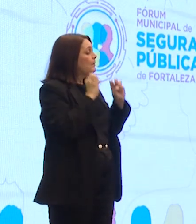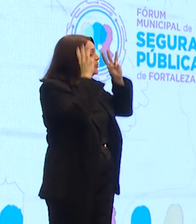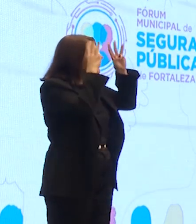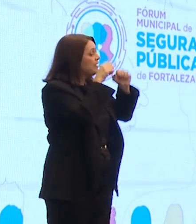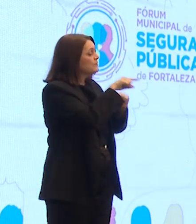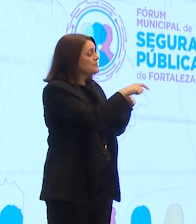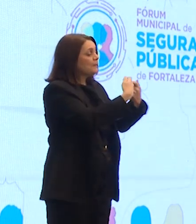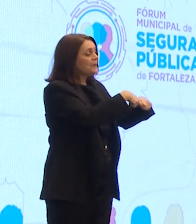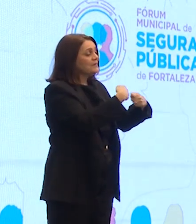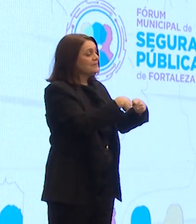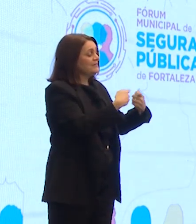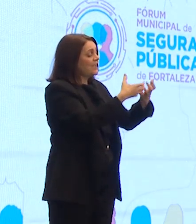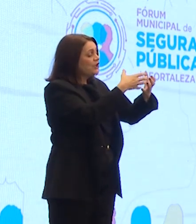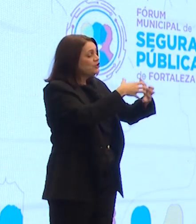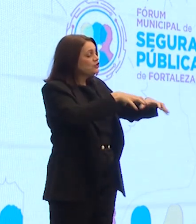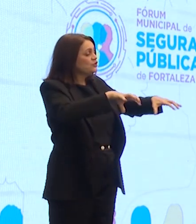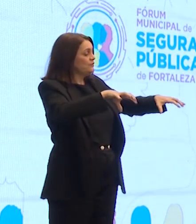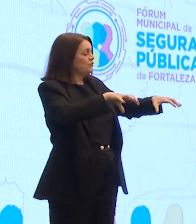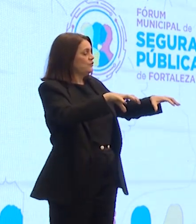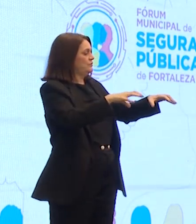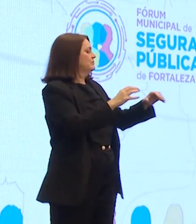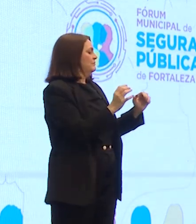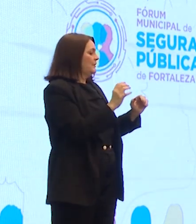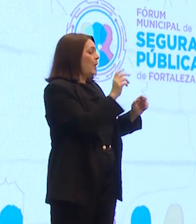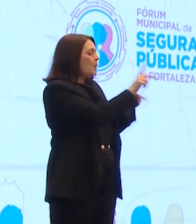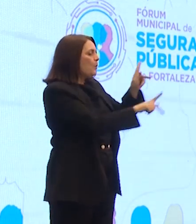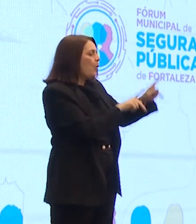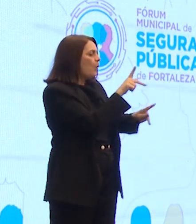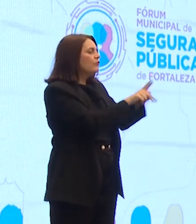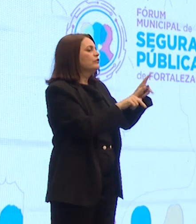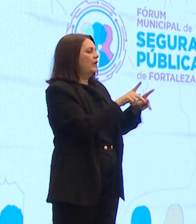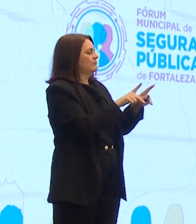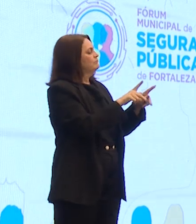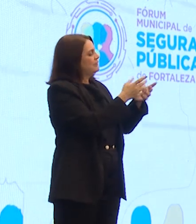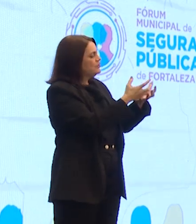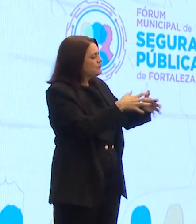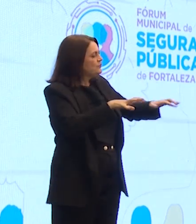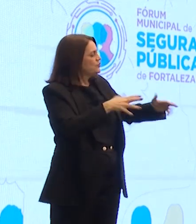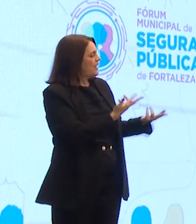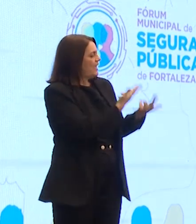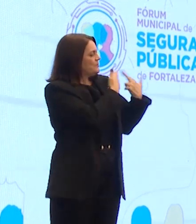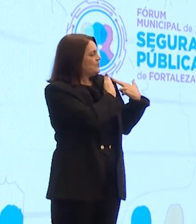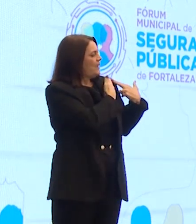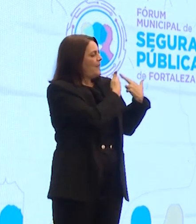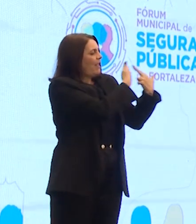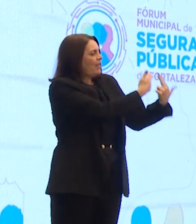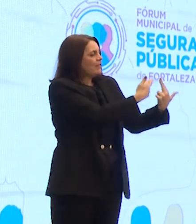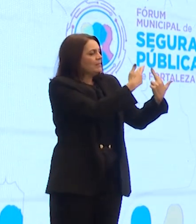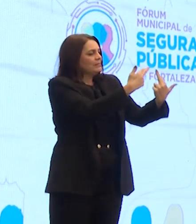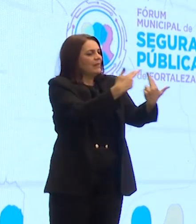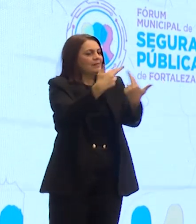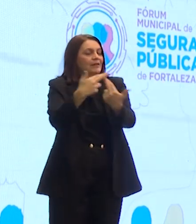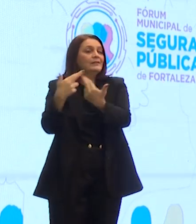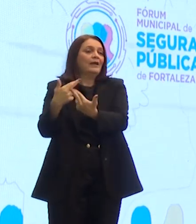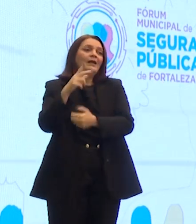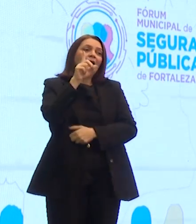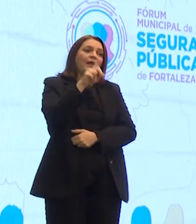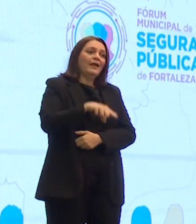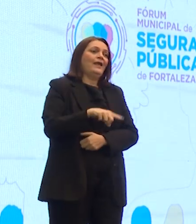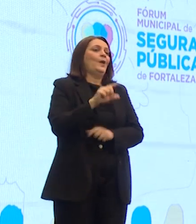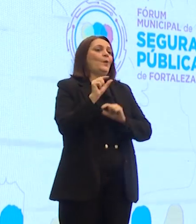Não fique com tudo na sua mão. Essa é a referência judaico-cristã